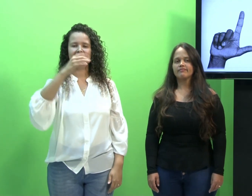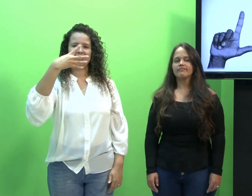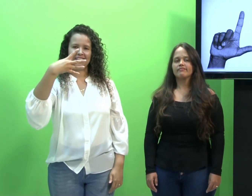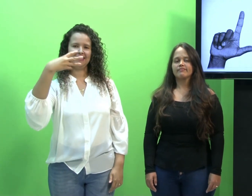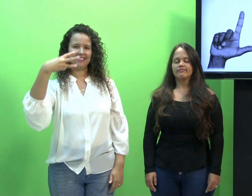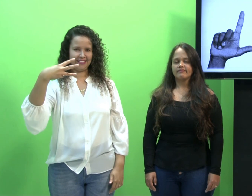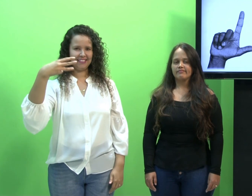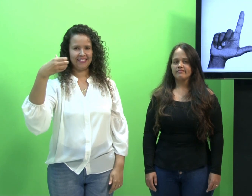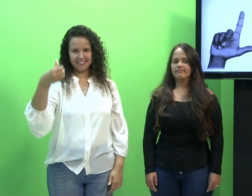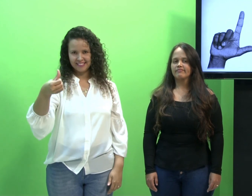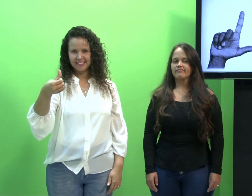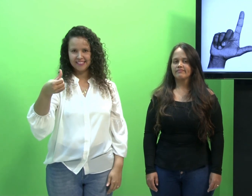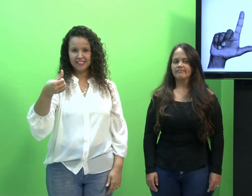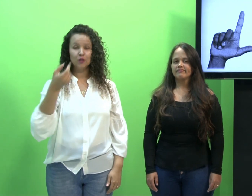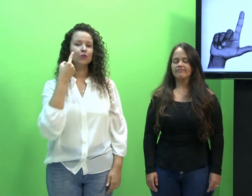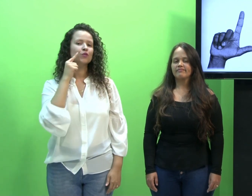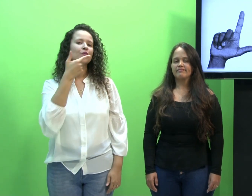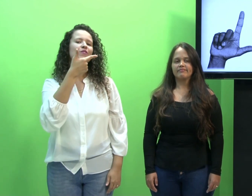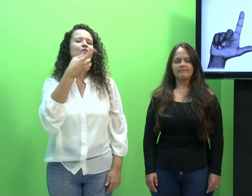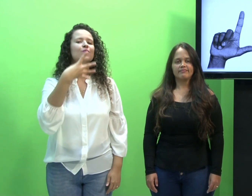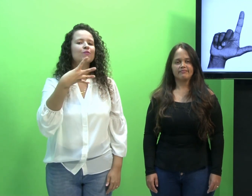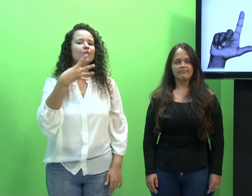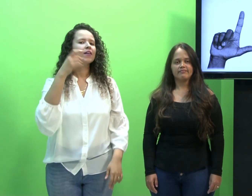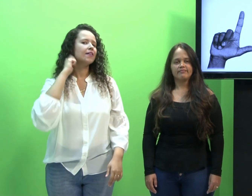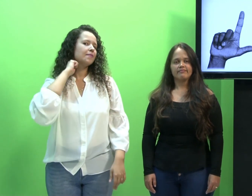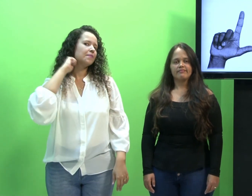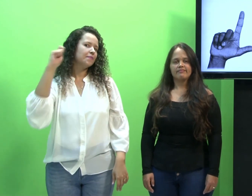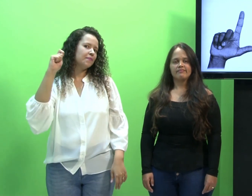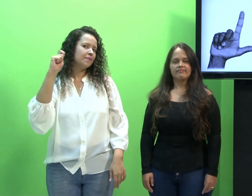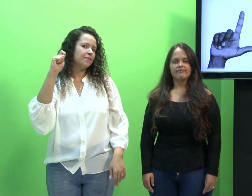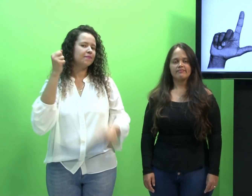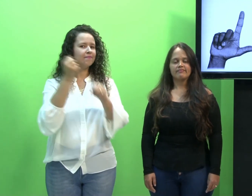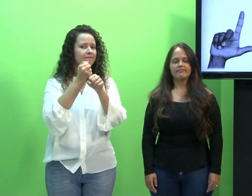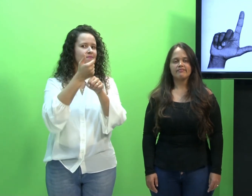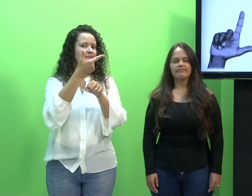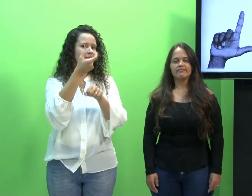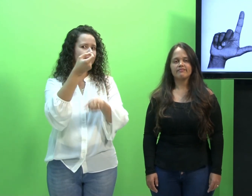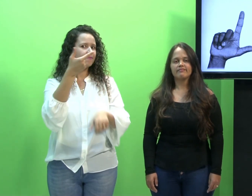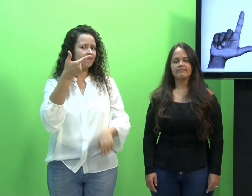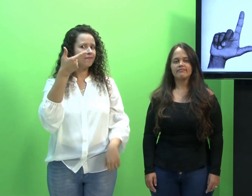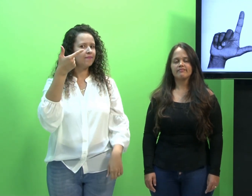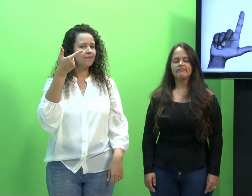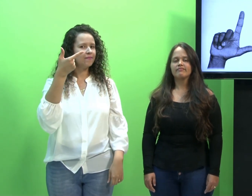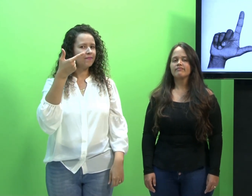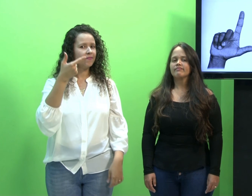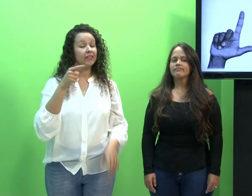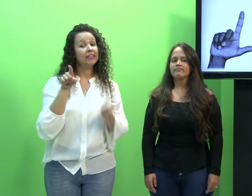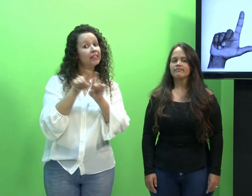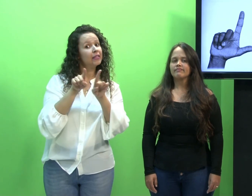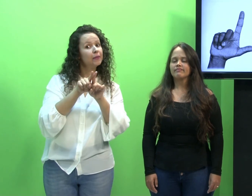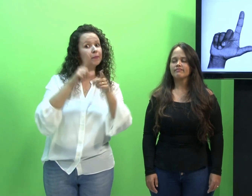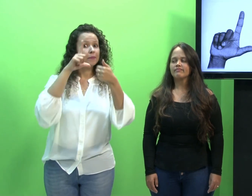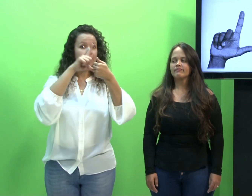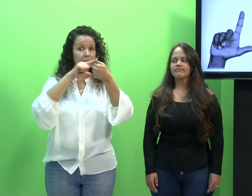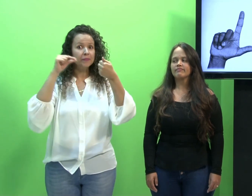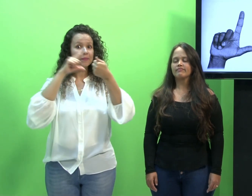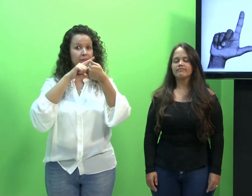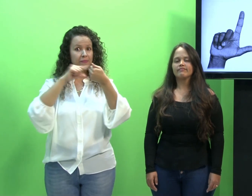10.436, de 24 de abril de 2002. E o artigo 18º da